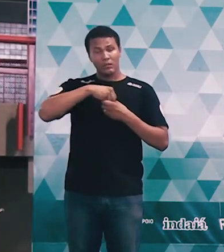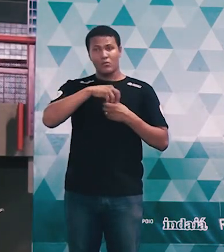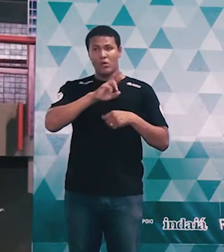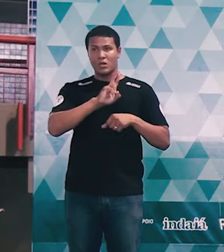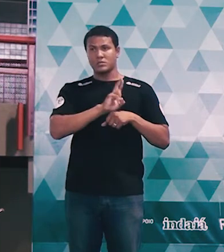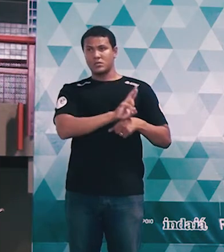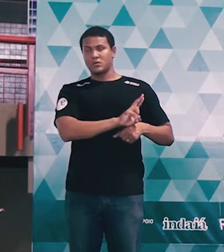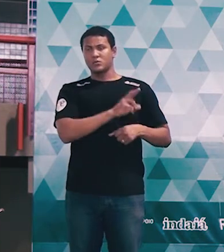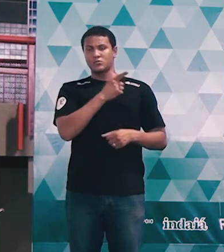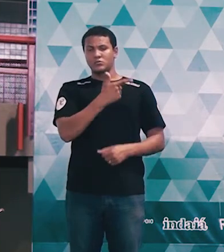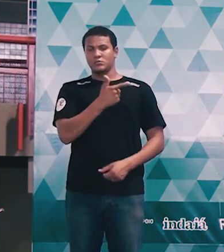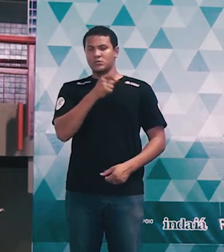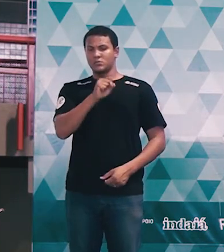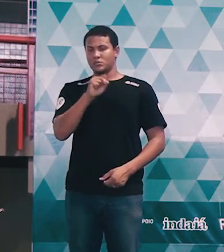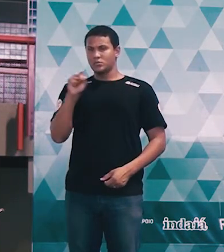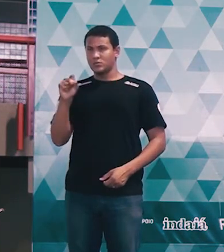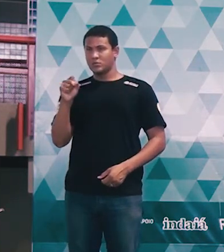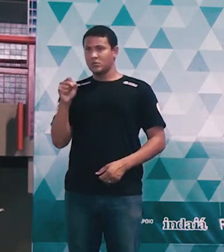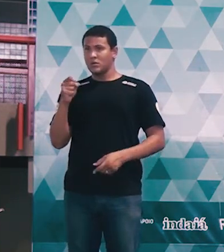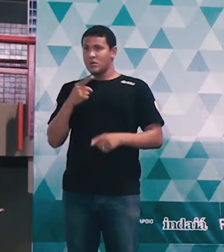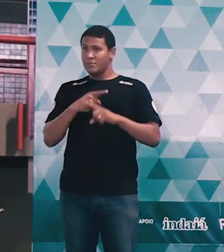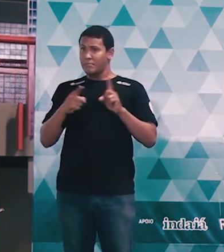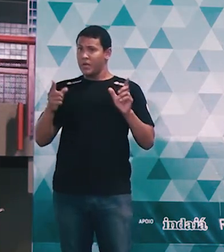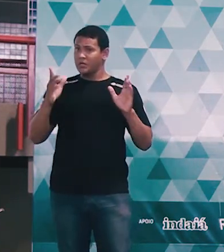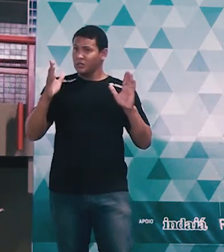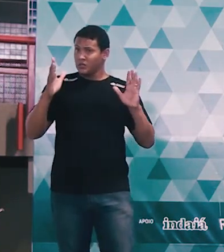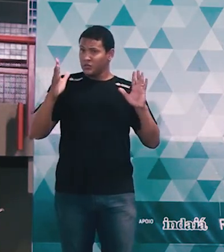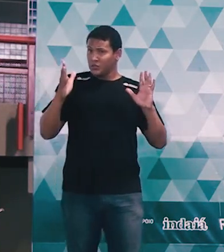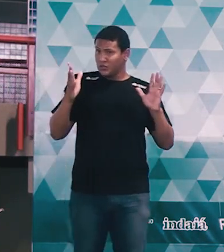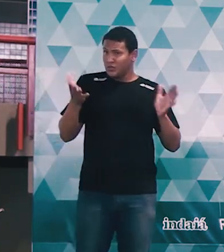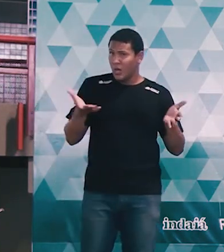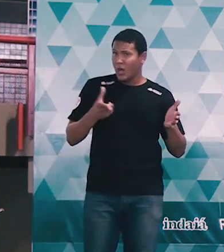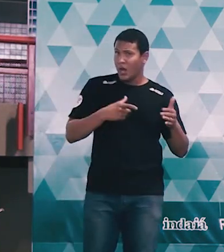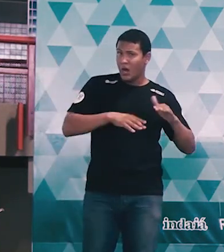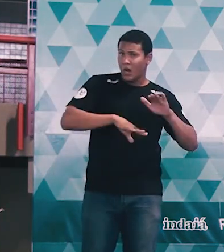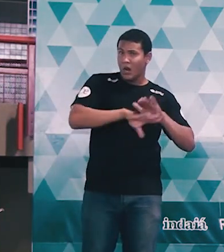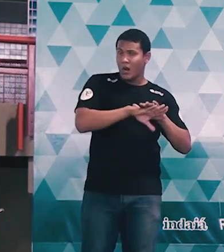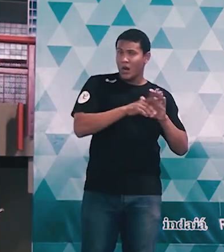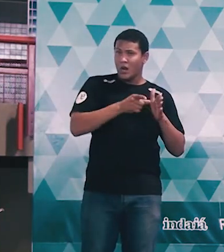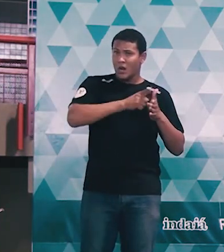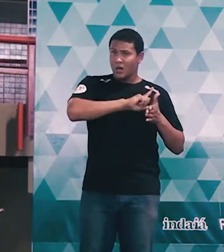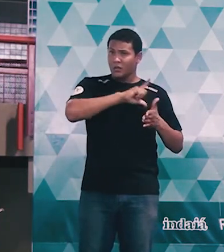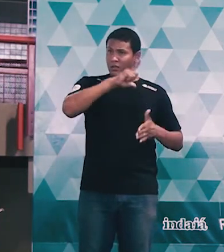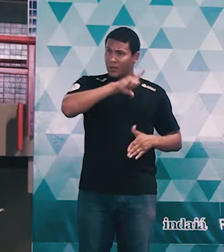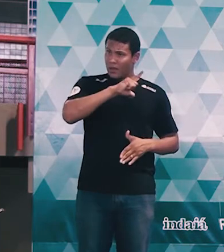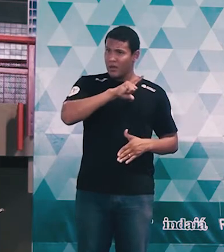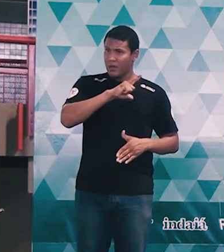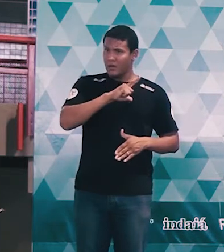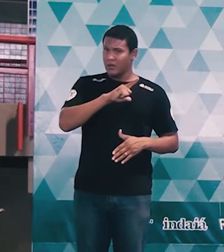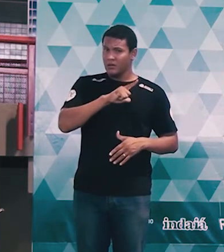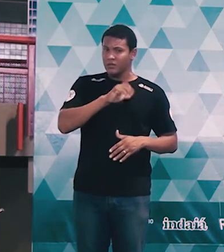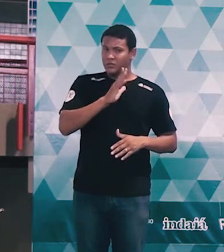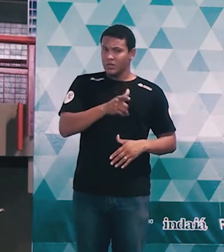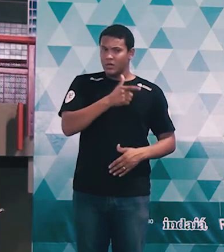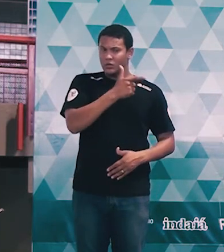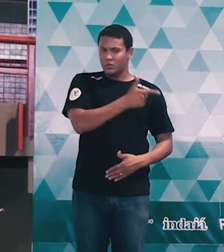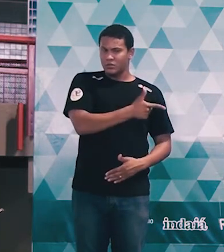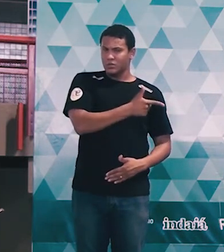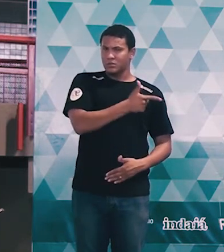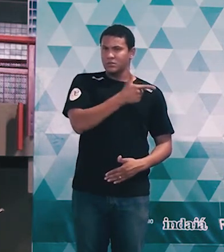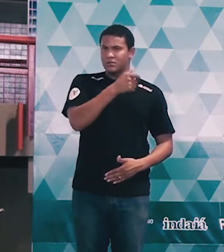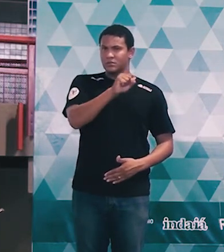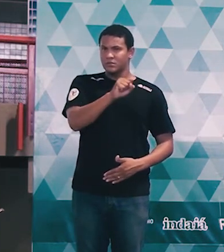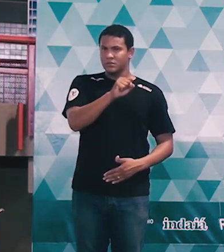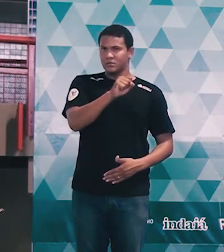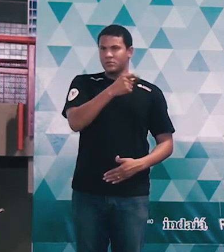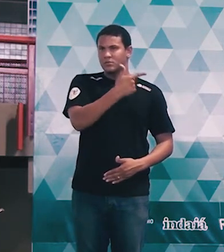288, mas o posto já começou com uma certa quantidade de vacinas. O posto já começou com 228